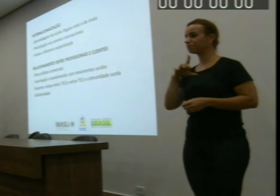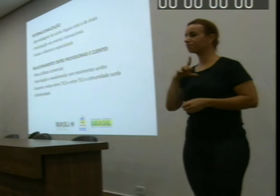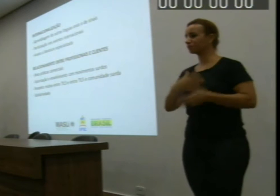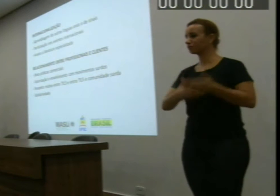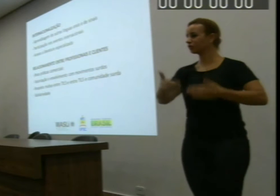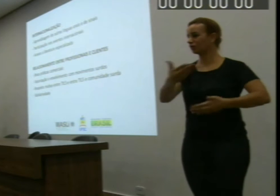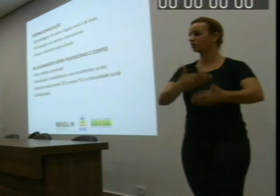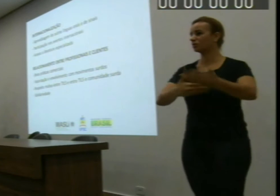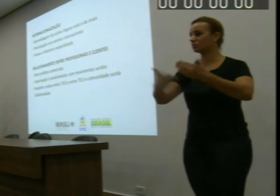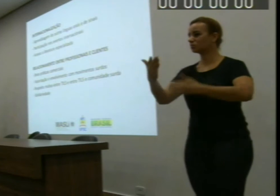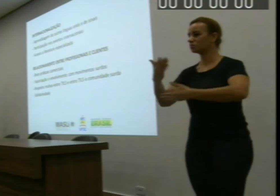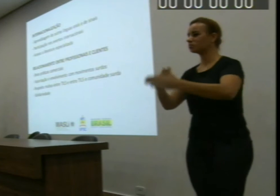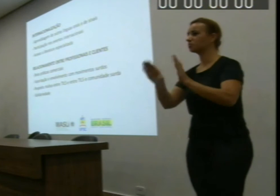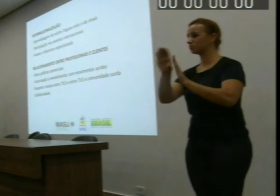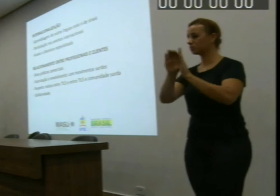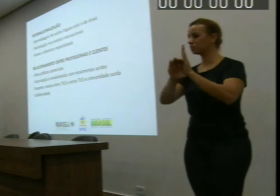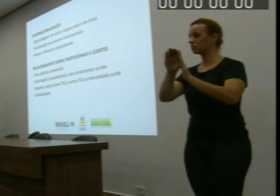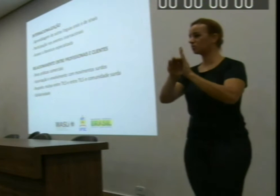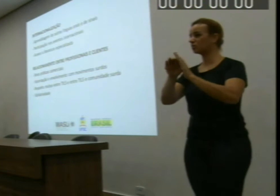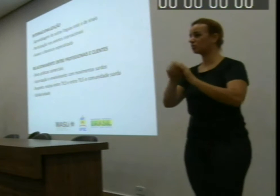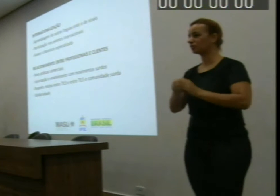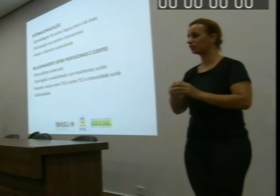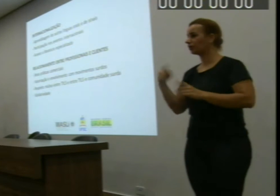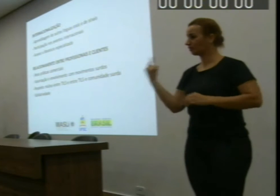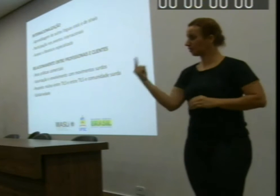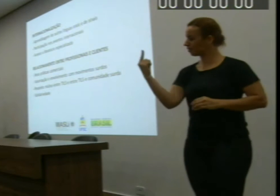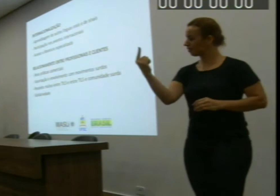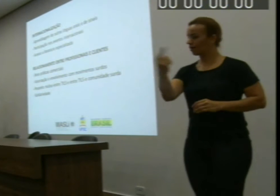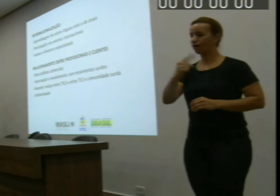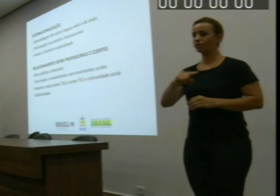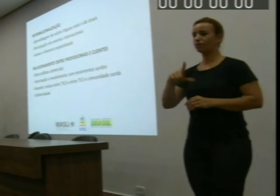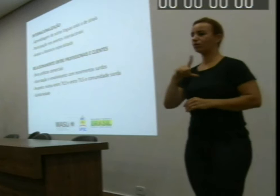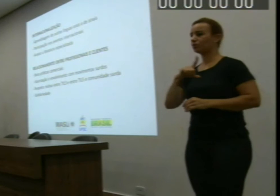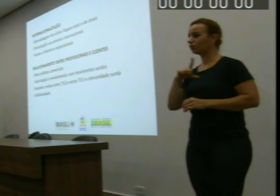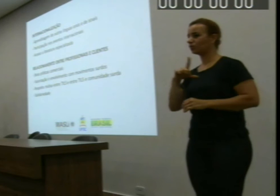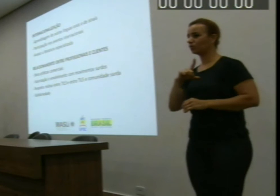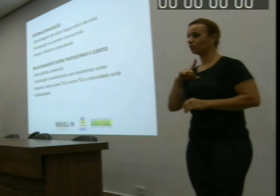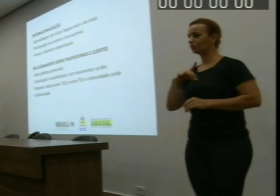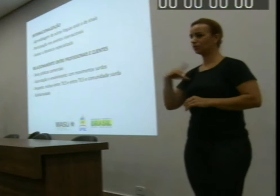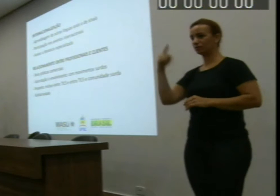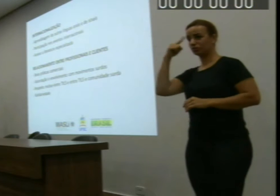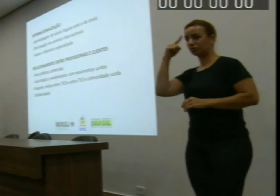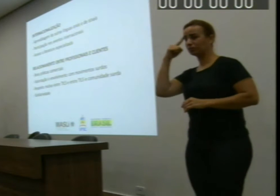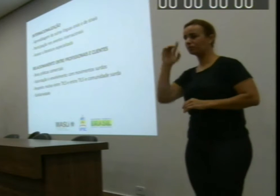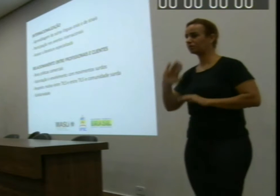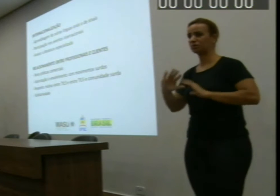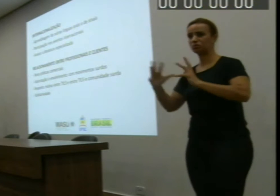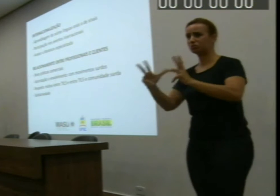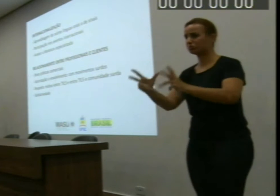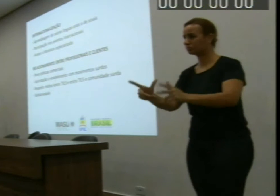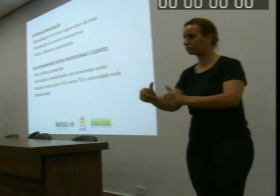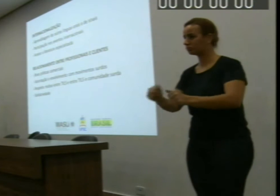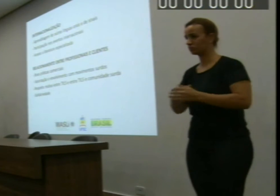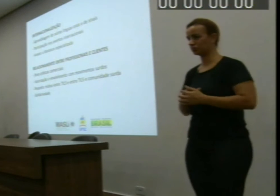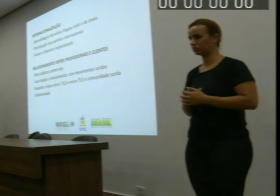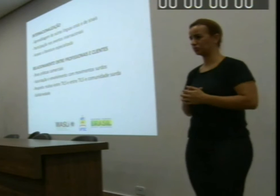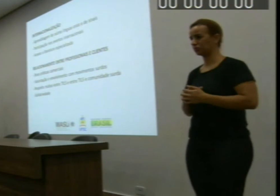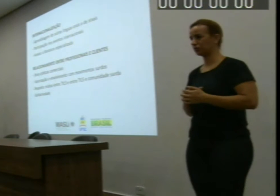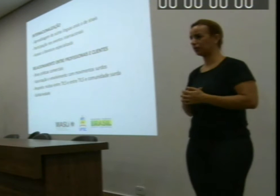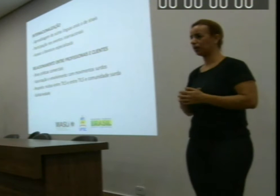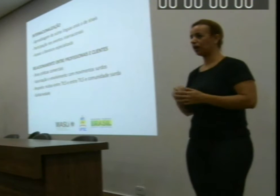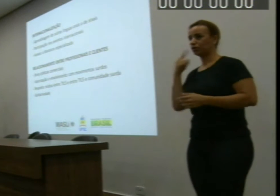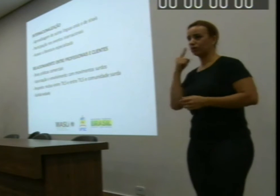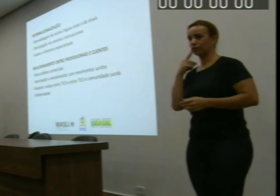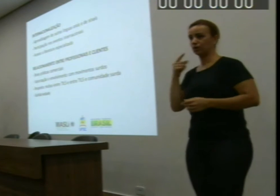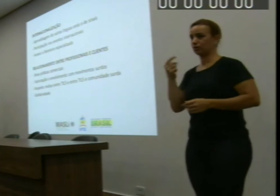movimentos surdos cada um tem o seu nível de envolvimento cada um tem a sua forma de valorizar também não é porque um se envolve